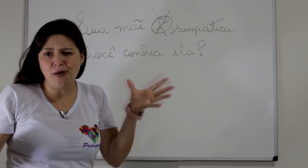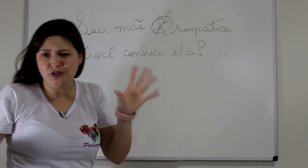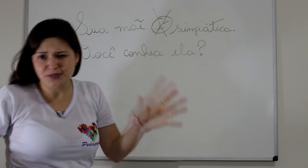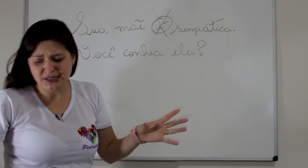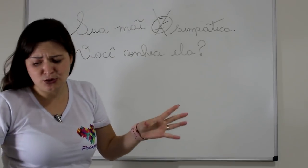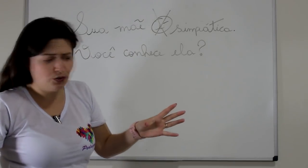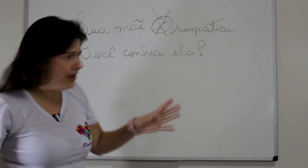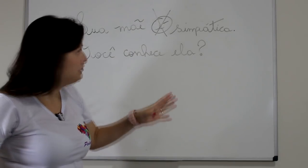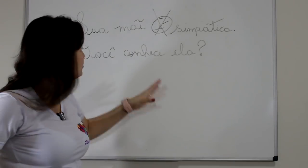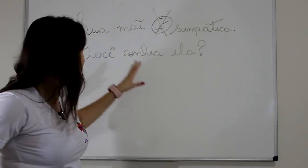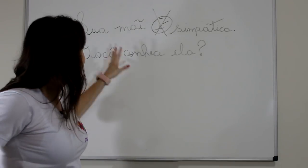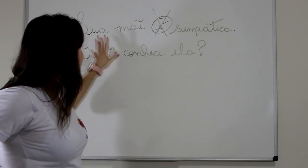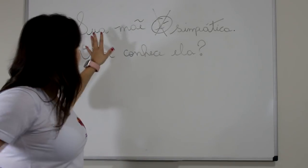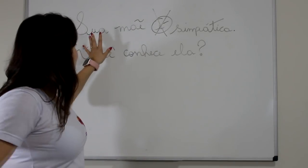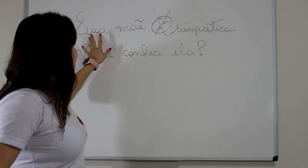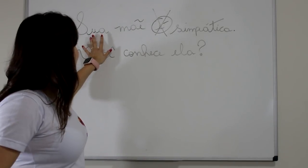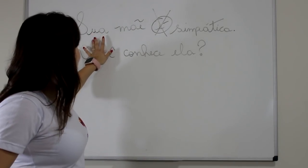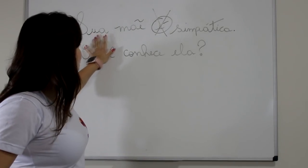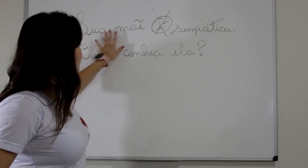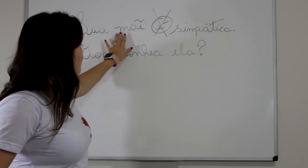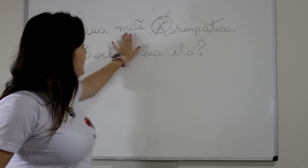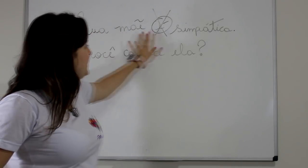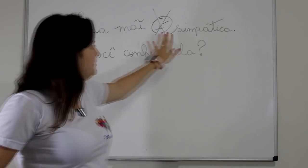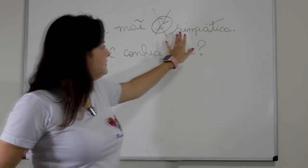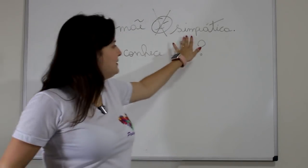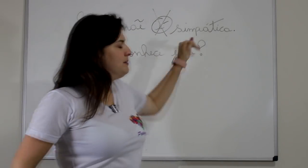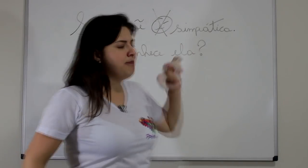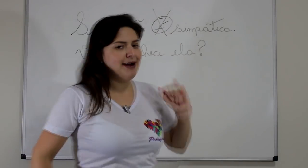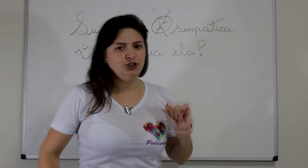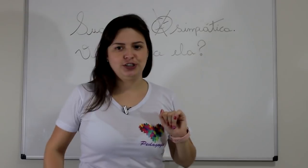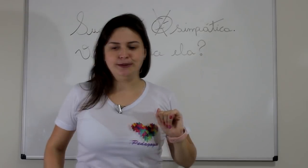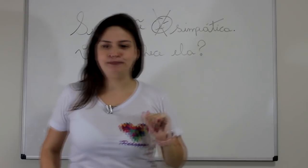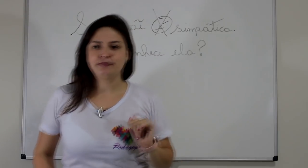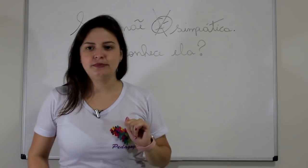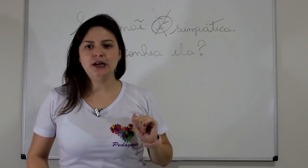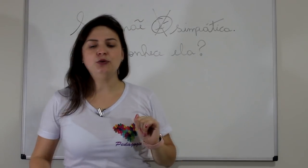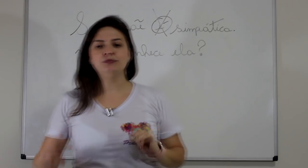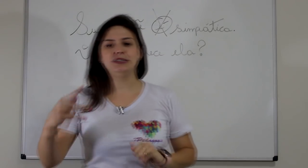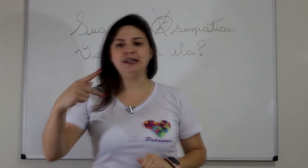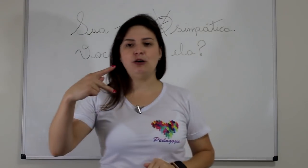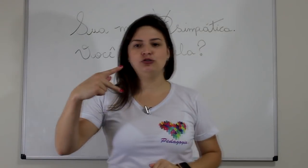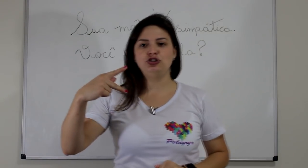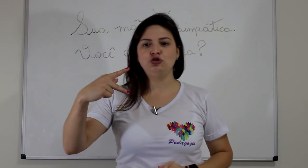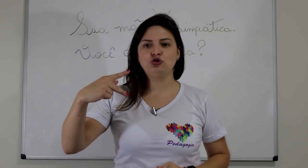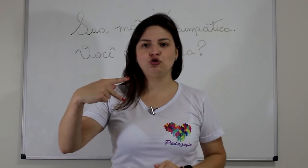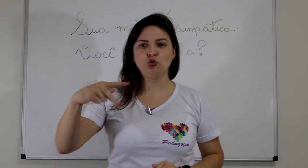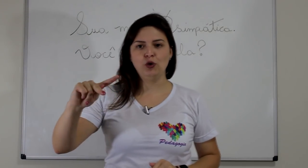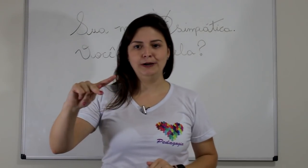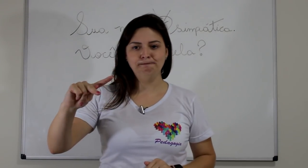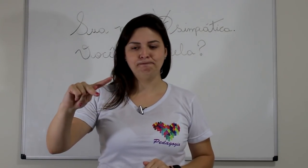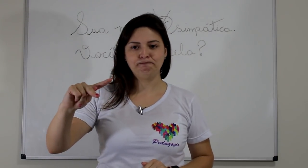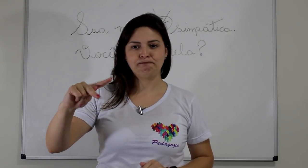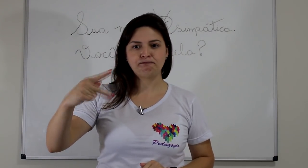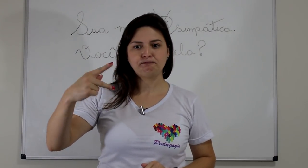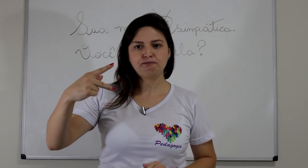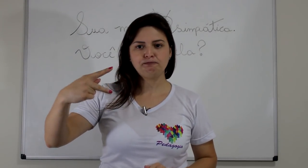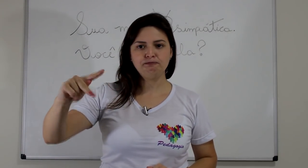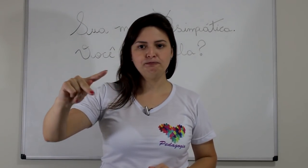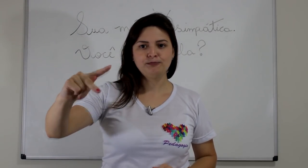óbvio, não precisa colocar isso. Sua mãe simpática. Então, sinal de sua.